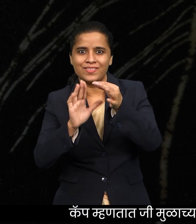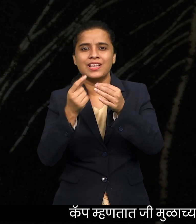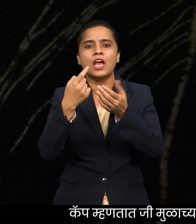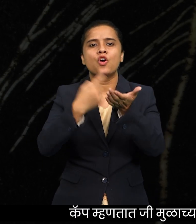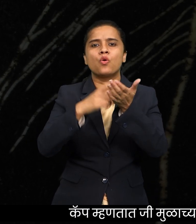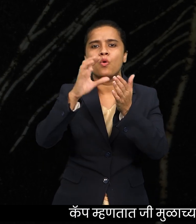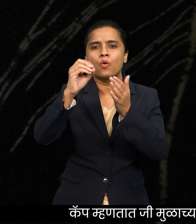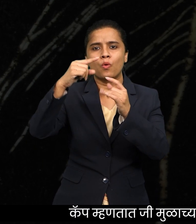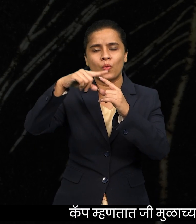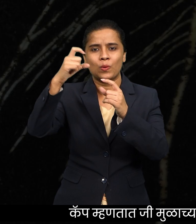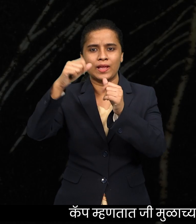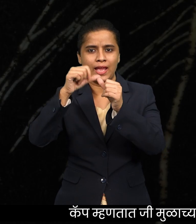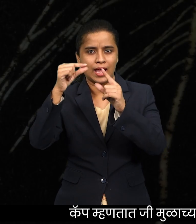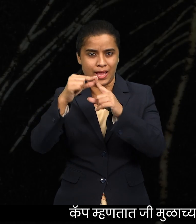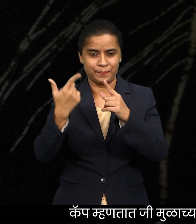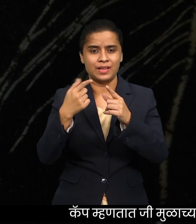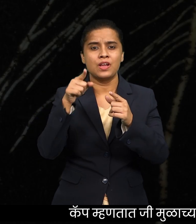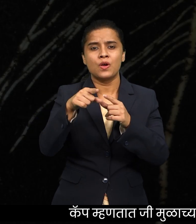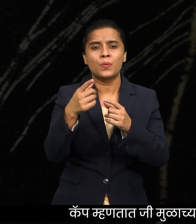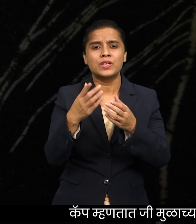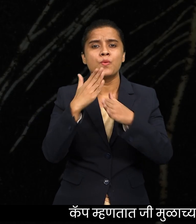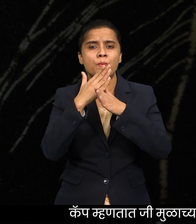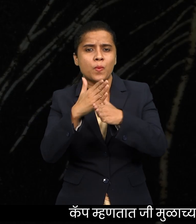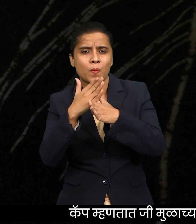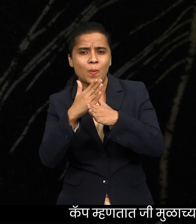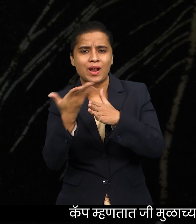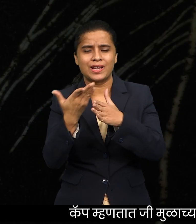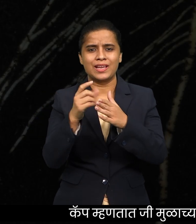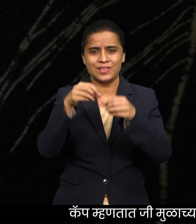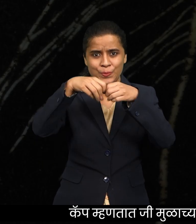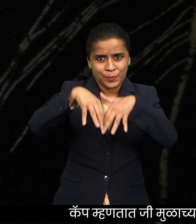टोकाला दुखापतीपासून वाचवते.